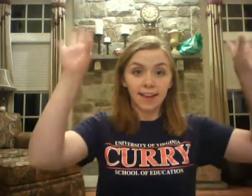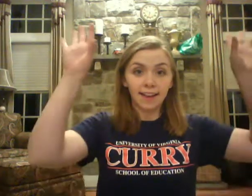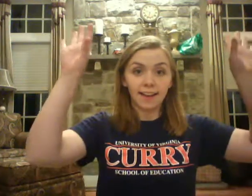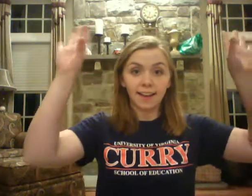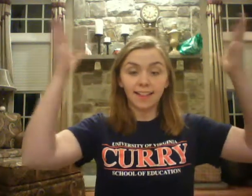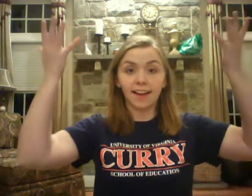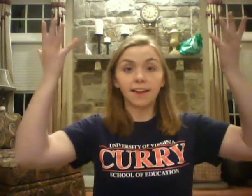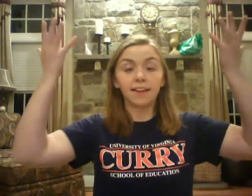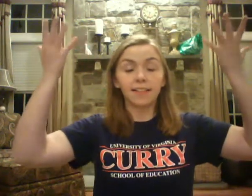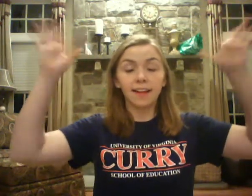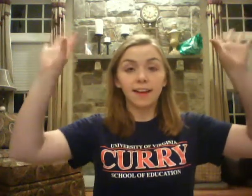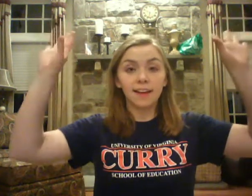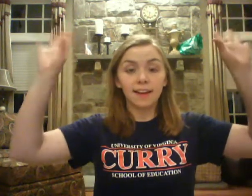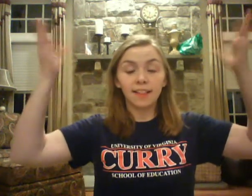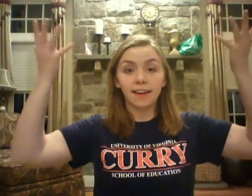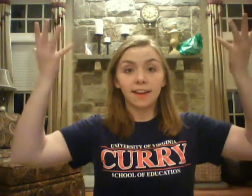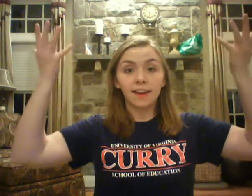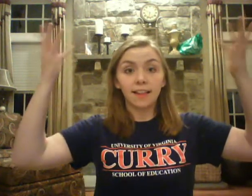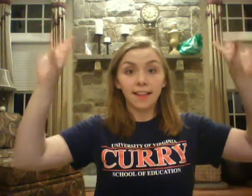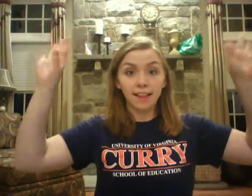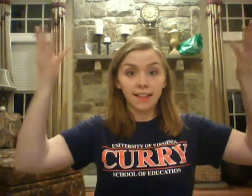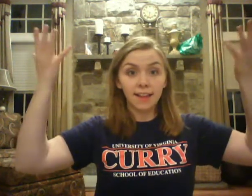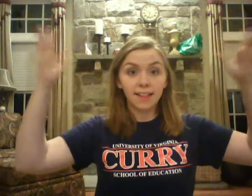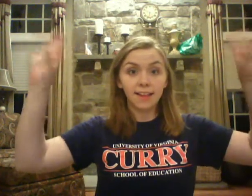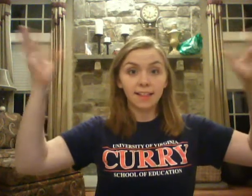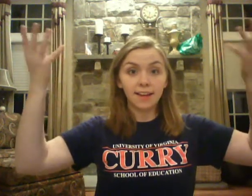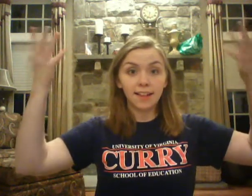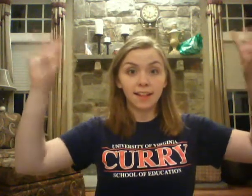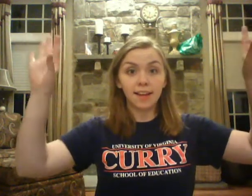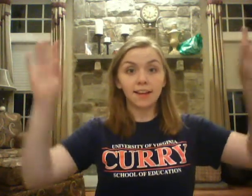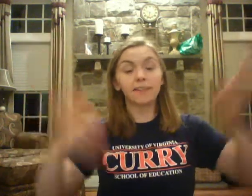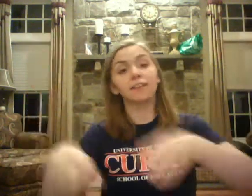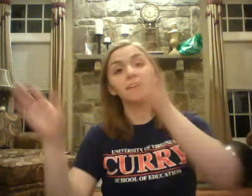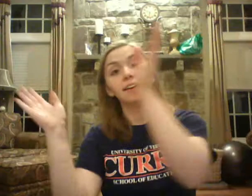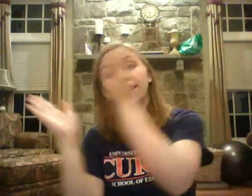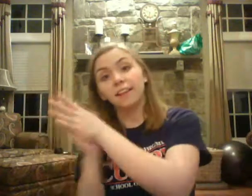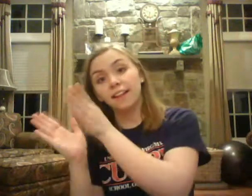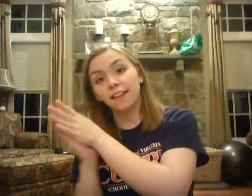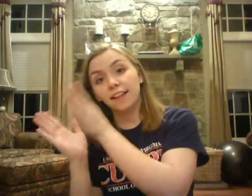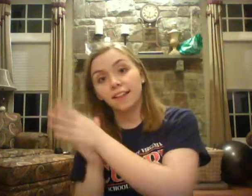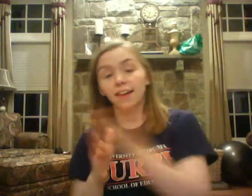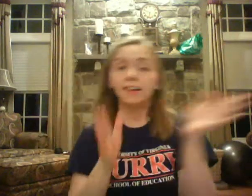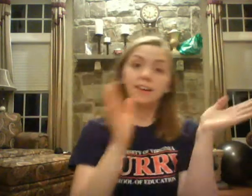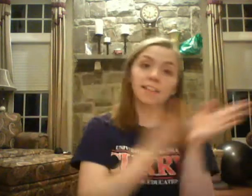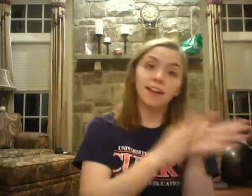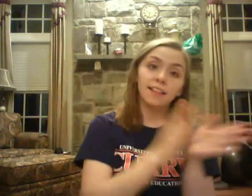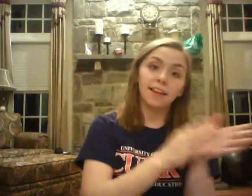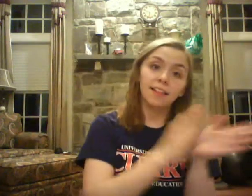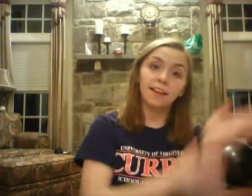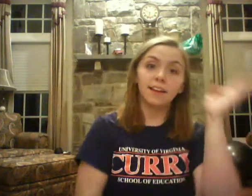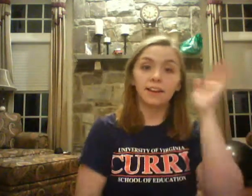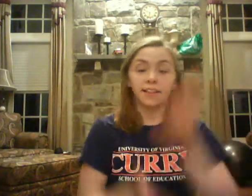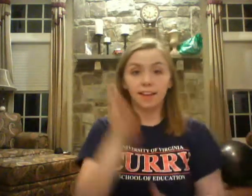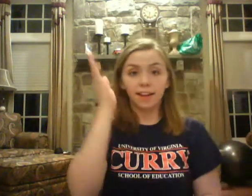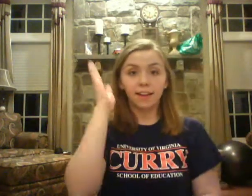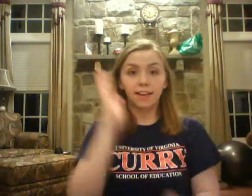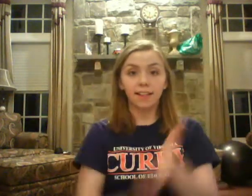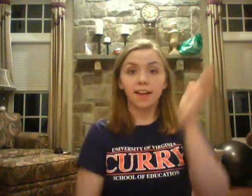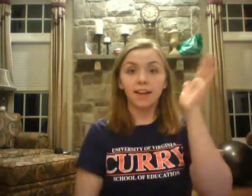啦啦啦啦啦啦啦啦啦啦啦啦啦啦啦啦啦